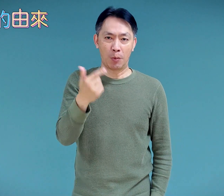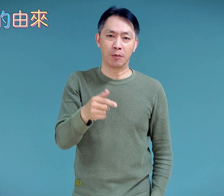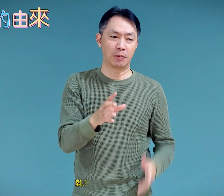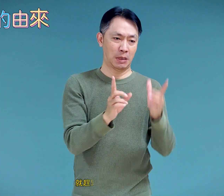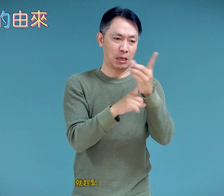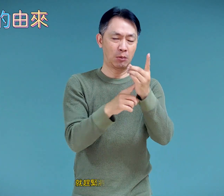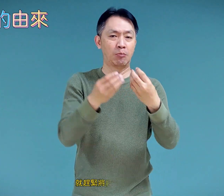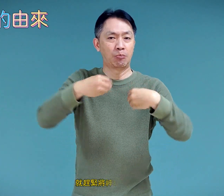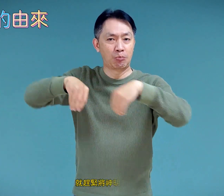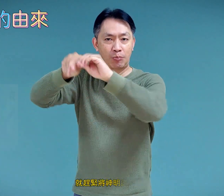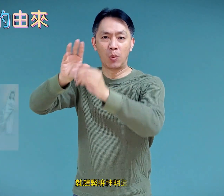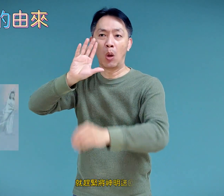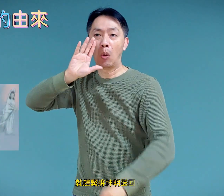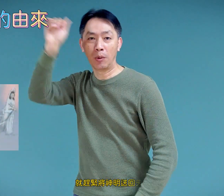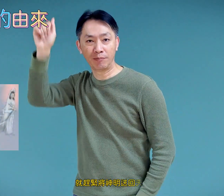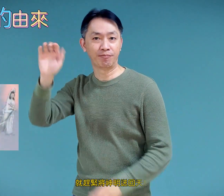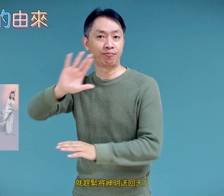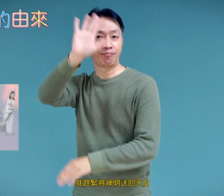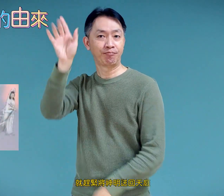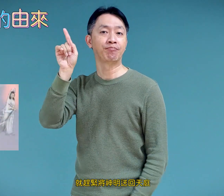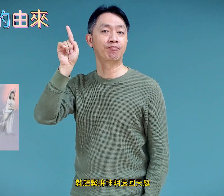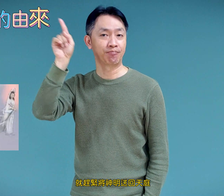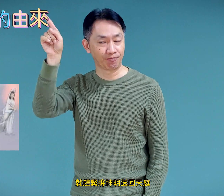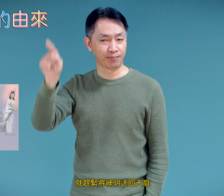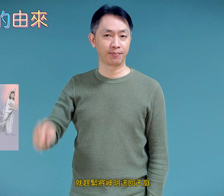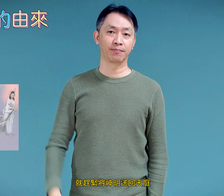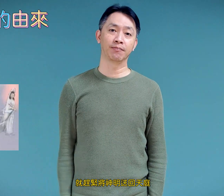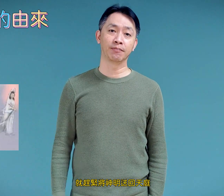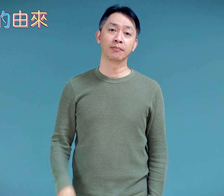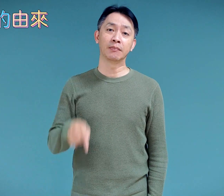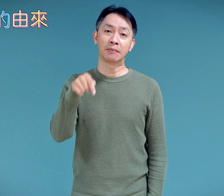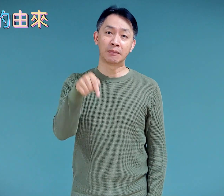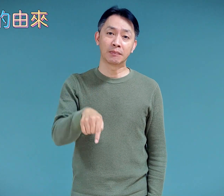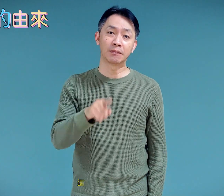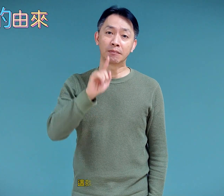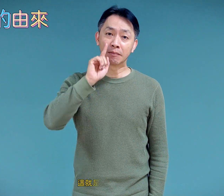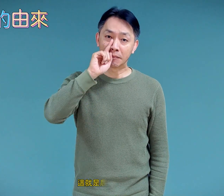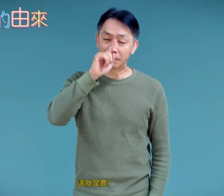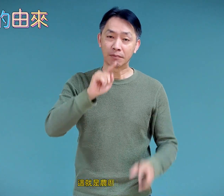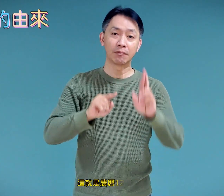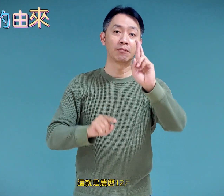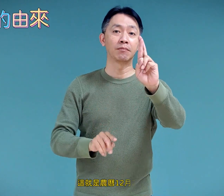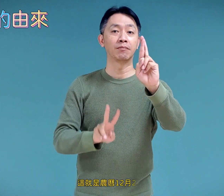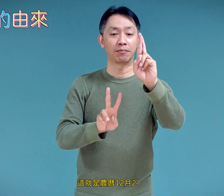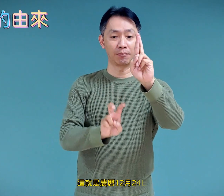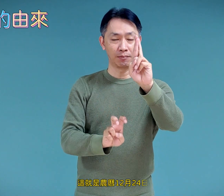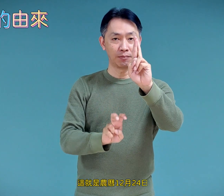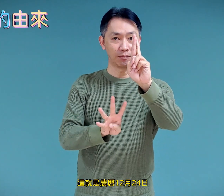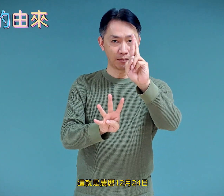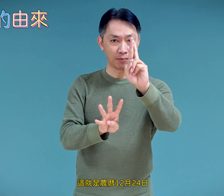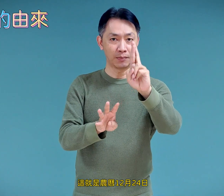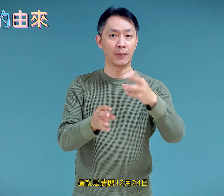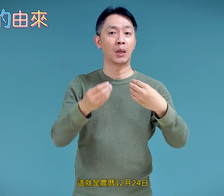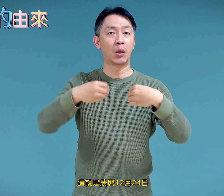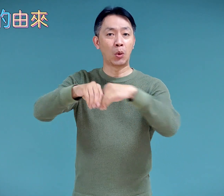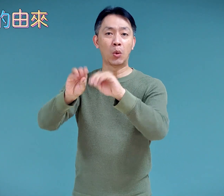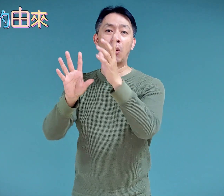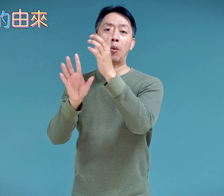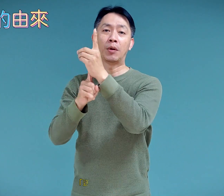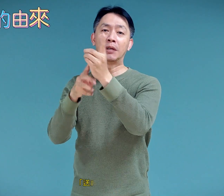就赶紧将神明送回天庭。这就是农历12月24日